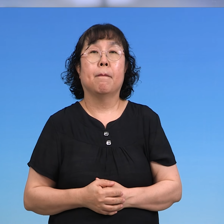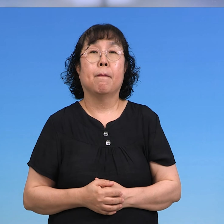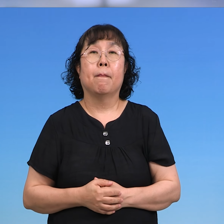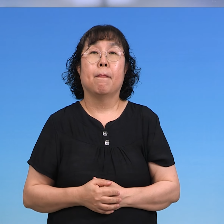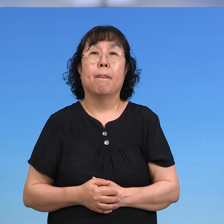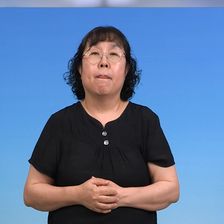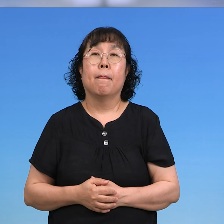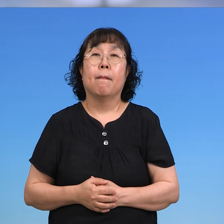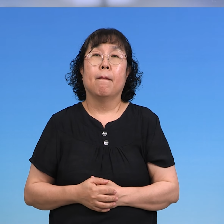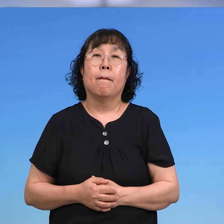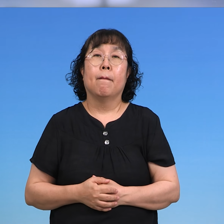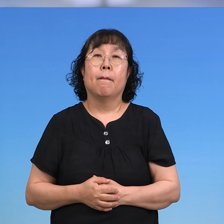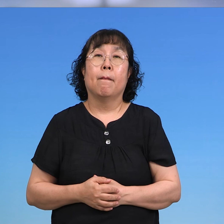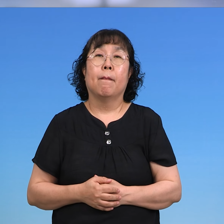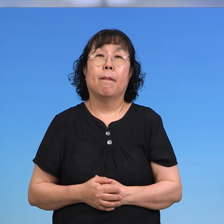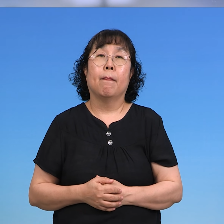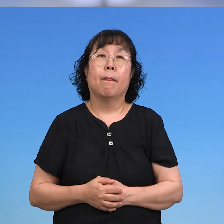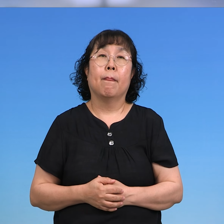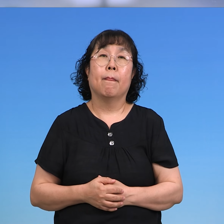이 두려움이 제게